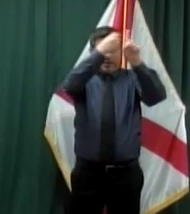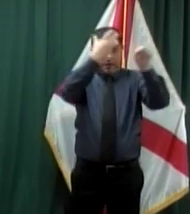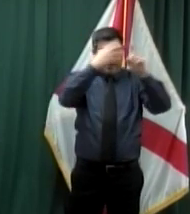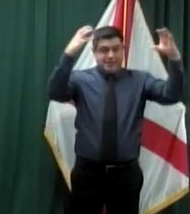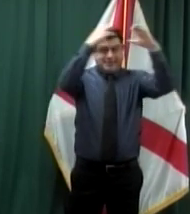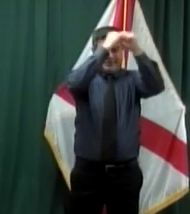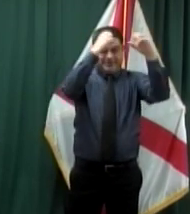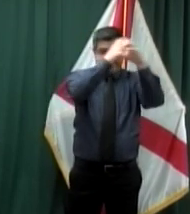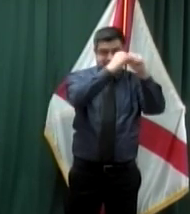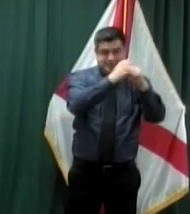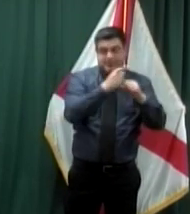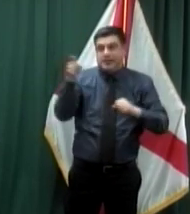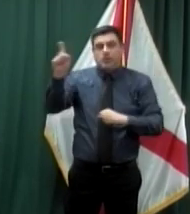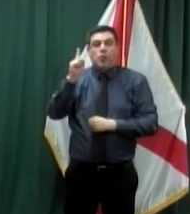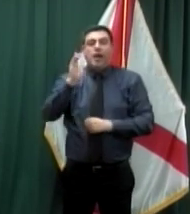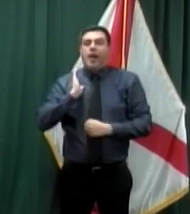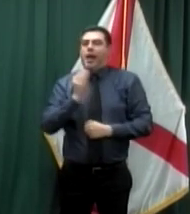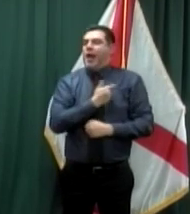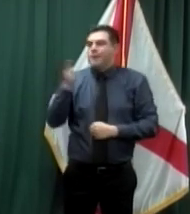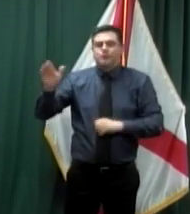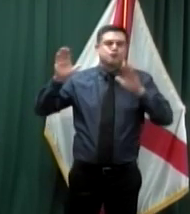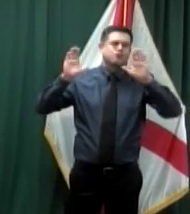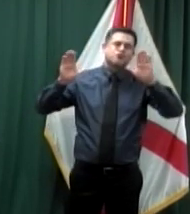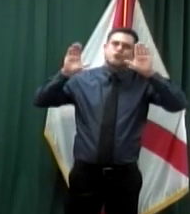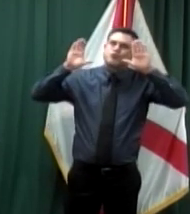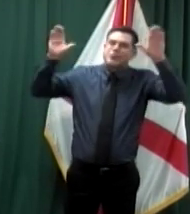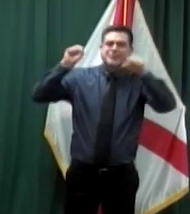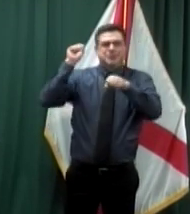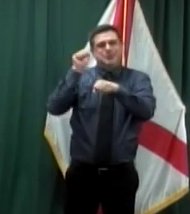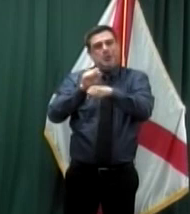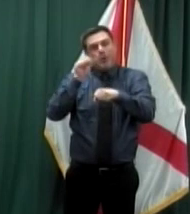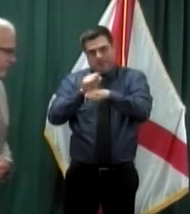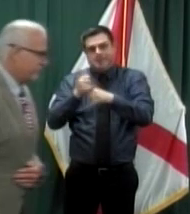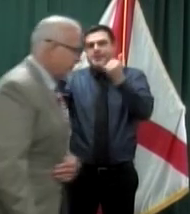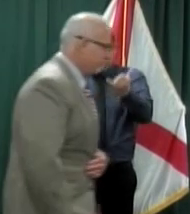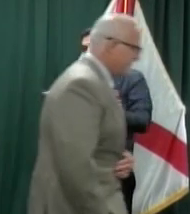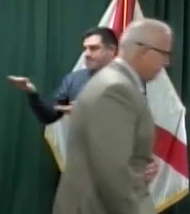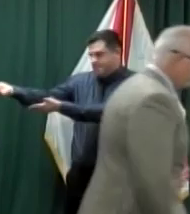great employees here in Seminole County. Freddie, welcome. Thank you.